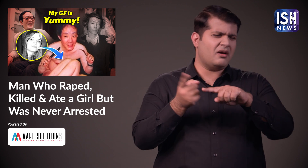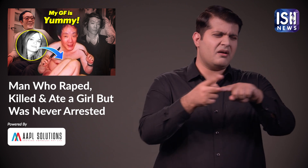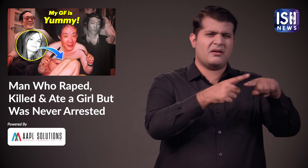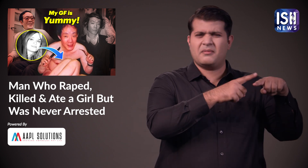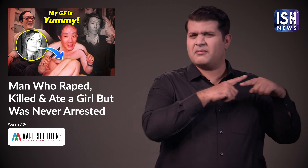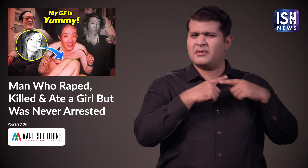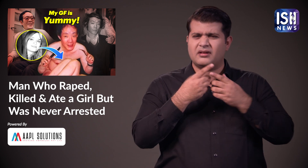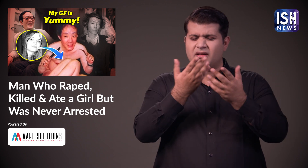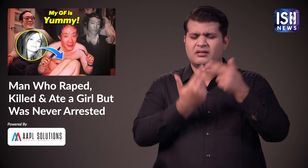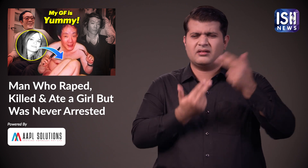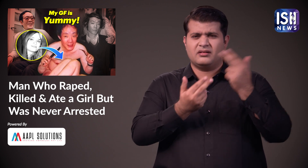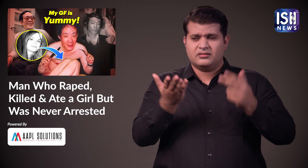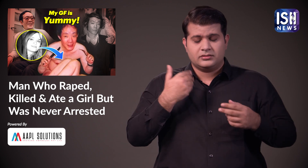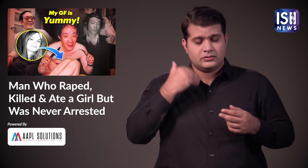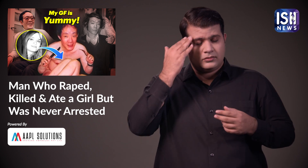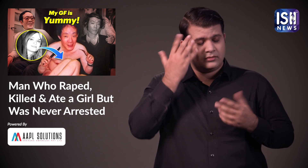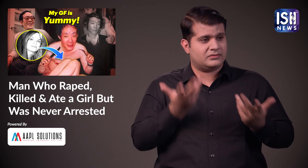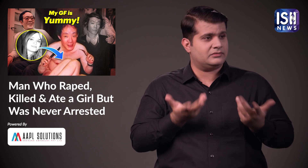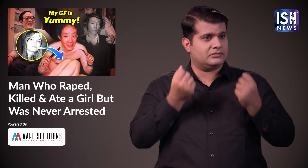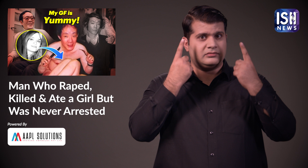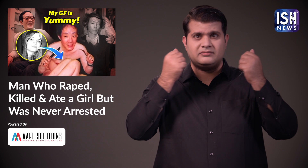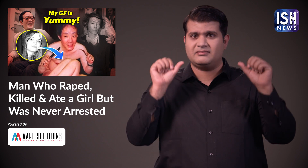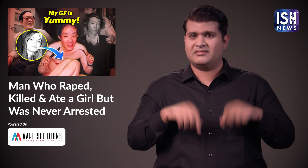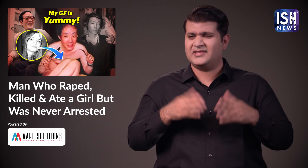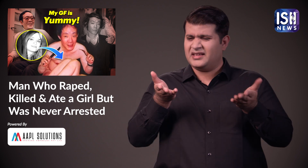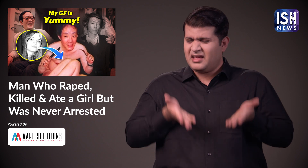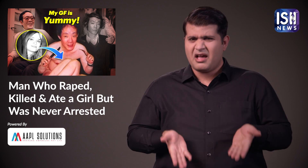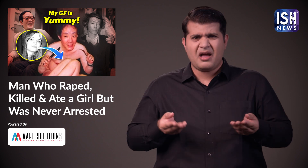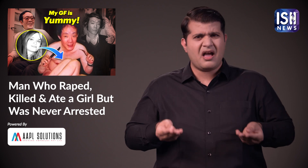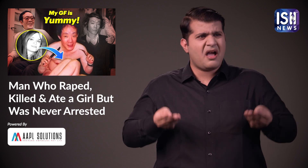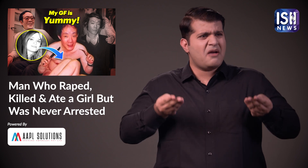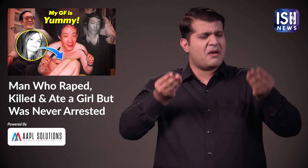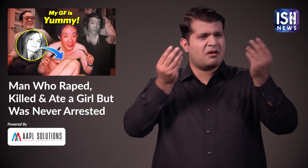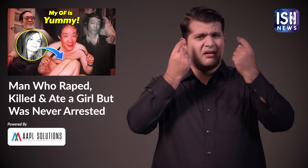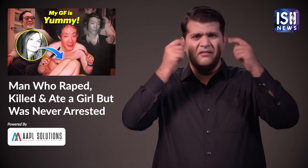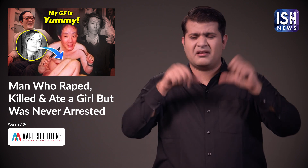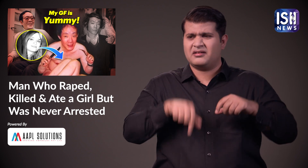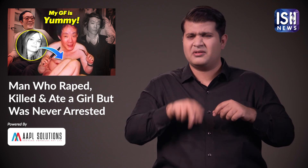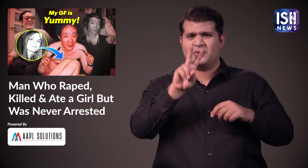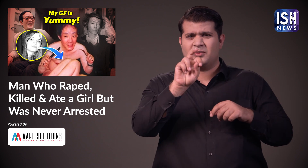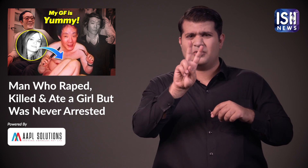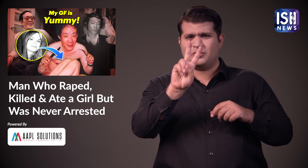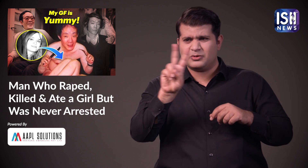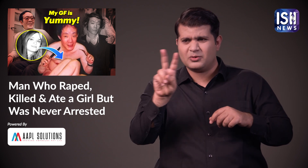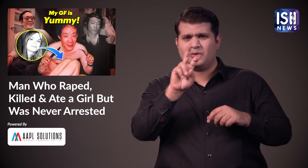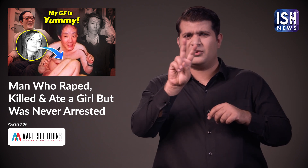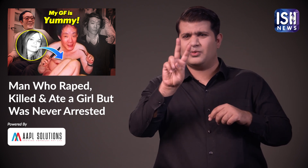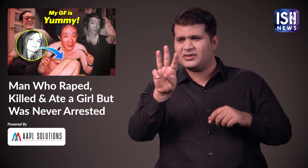को कार के नीचे घसीटा गया। हम समझ नहीं पा रहे कि ऐसे विभत्स मामले क्यों बढ़ रहे हैं। आपको लगता होगा